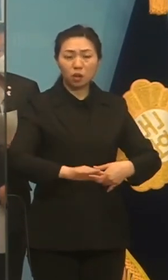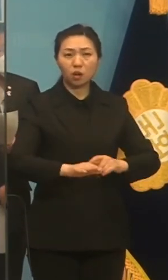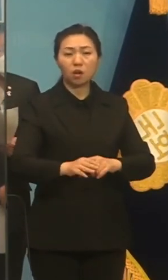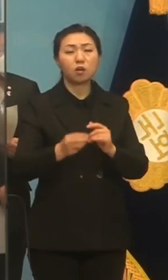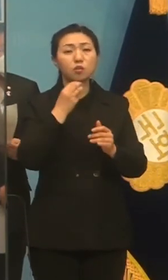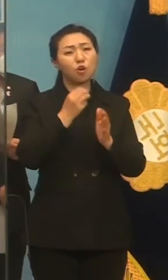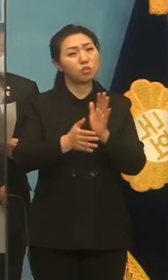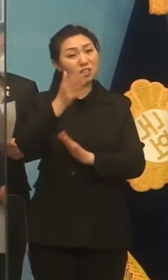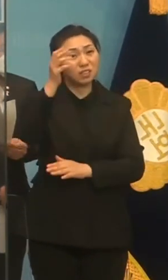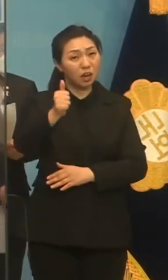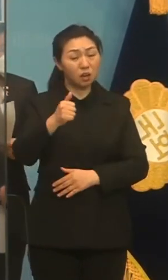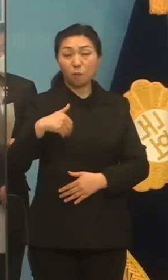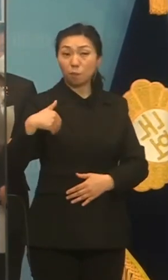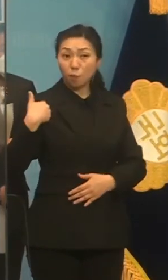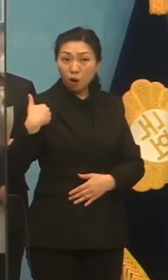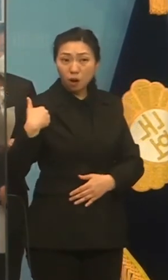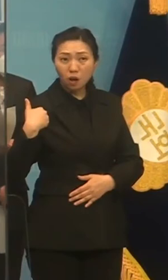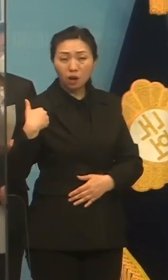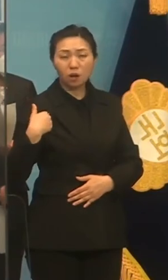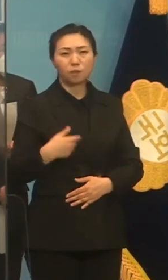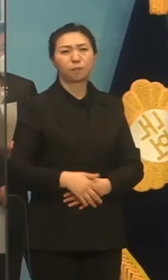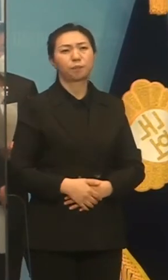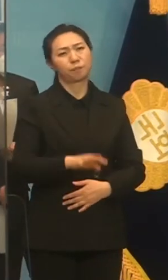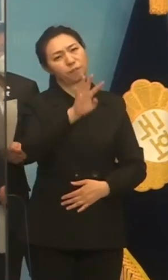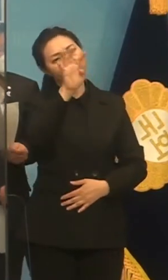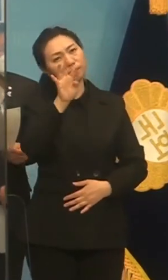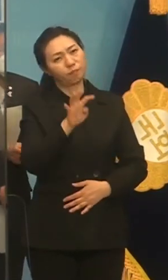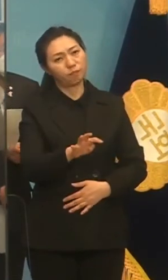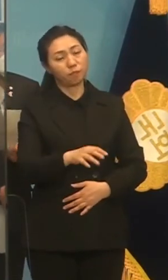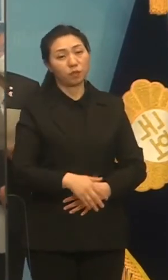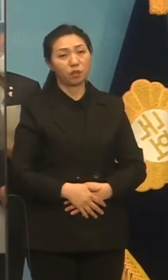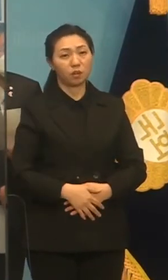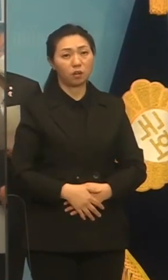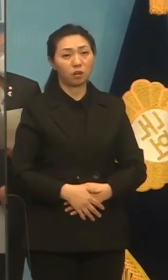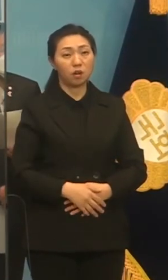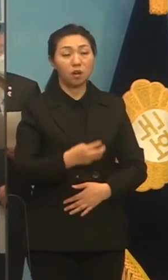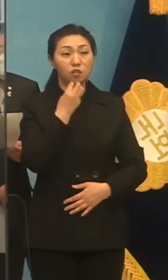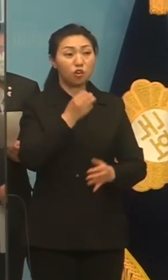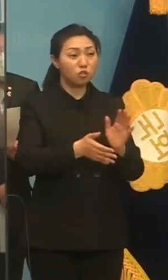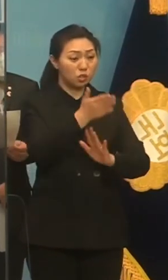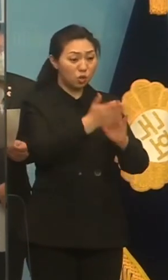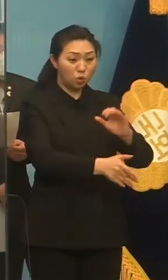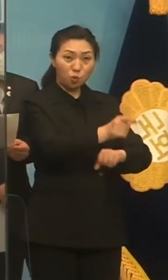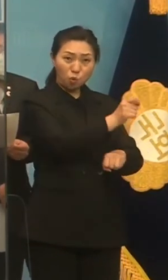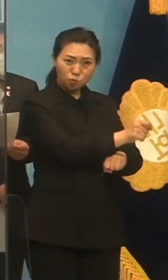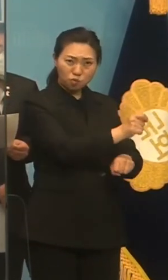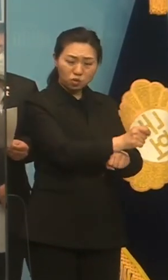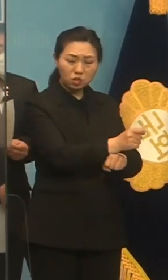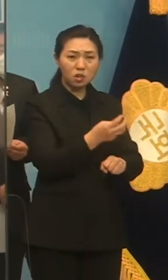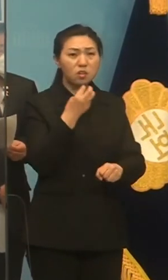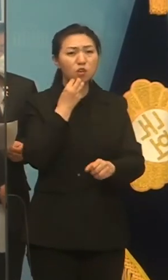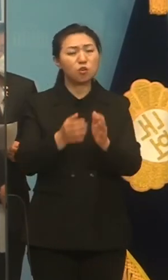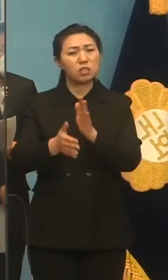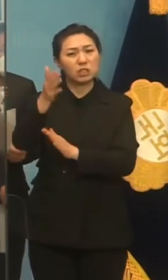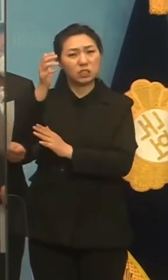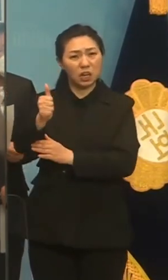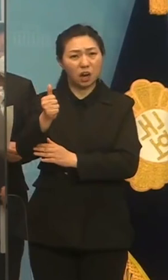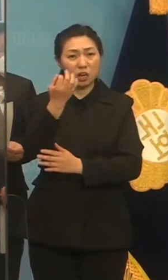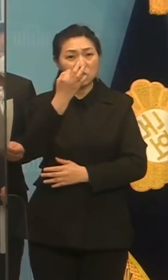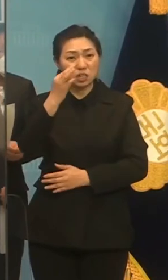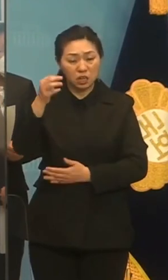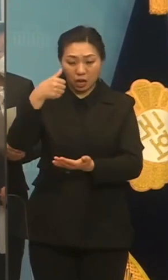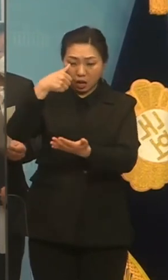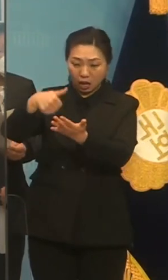훨씬 많은 홍문 실험 이미 보고나 하라고 그러면 대외 스텐